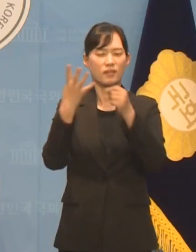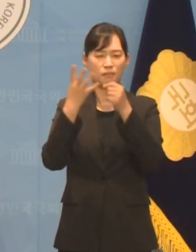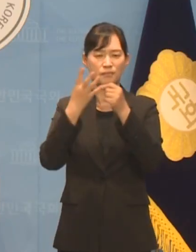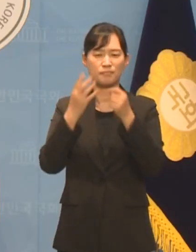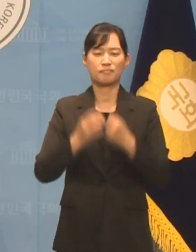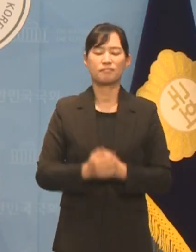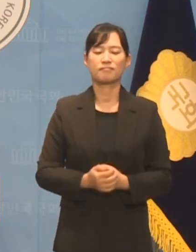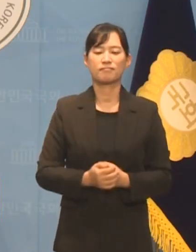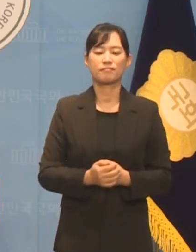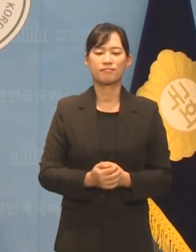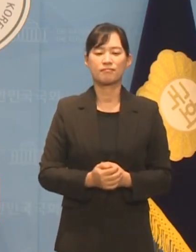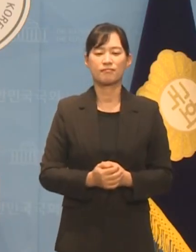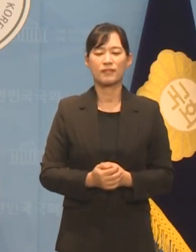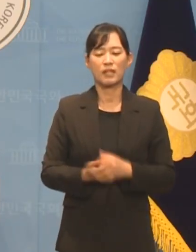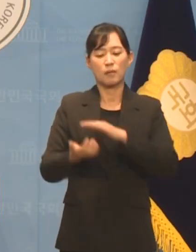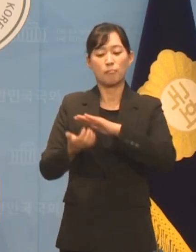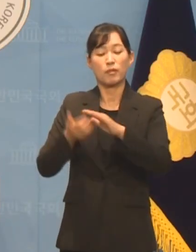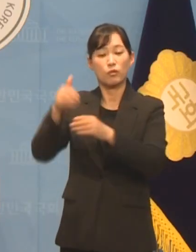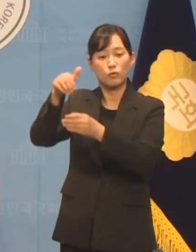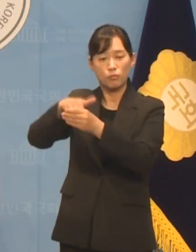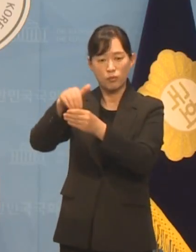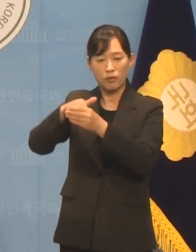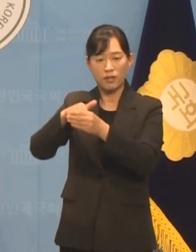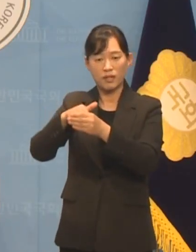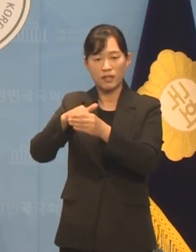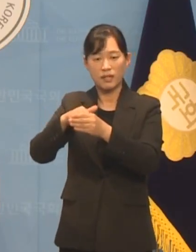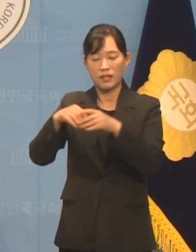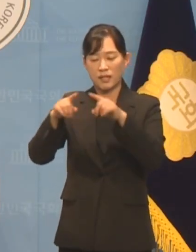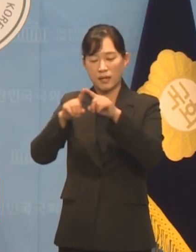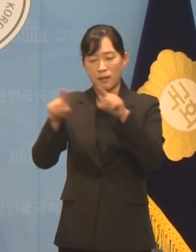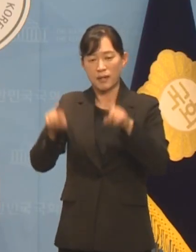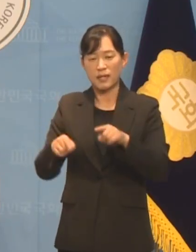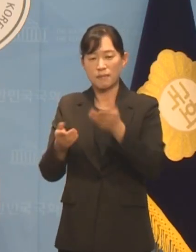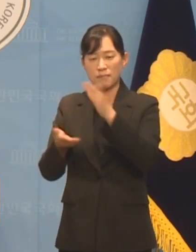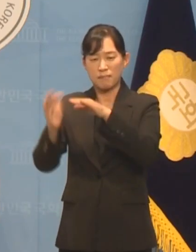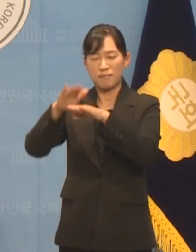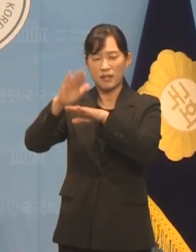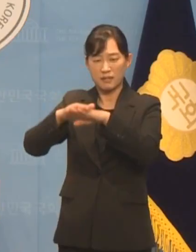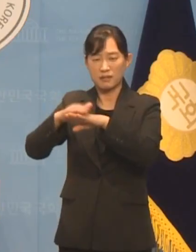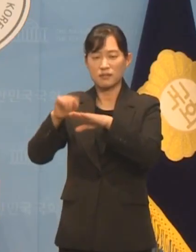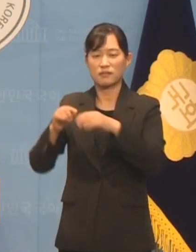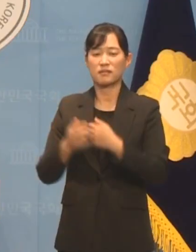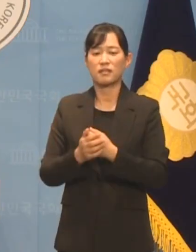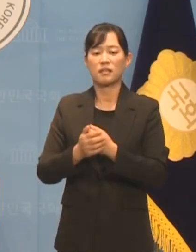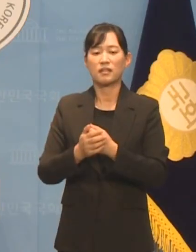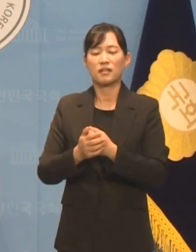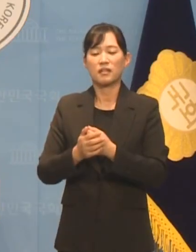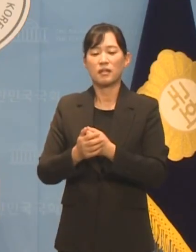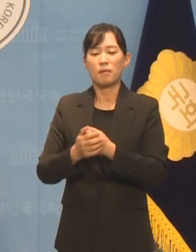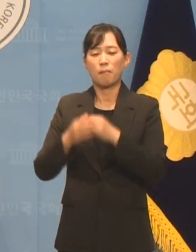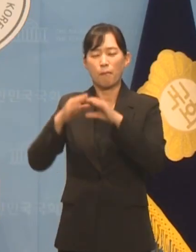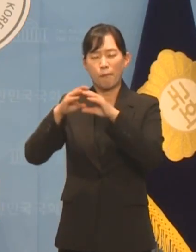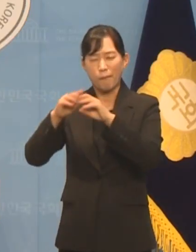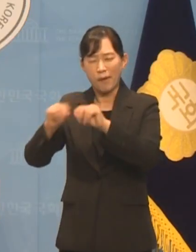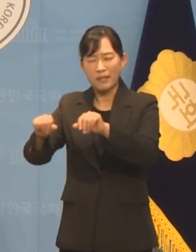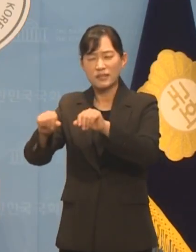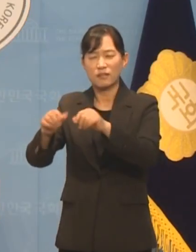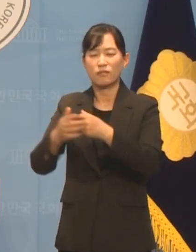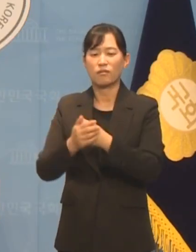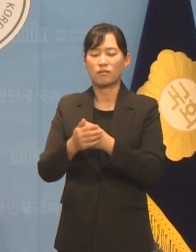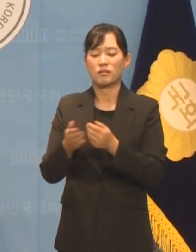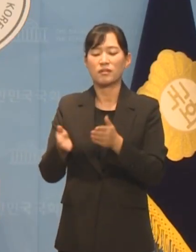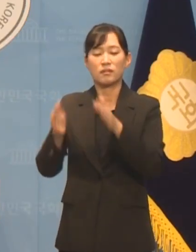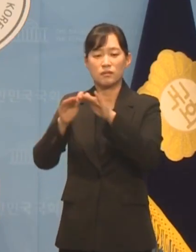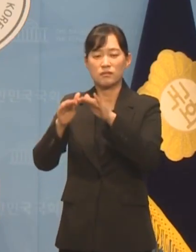번째, 사전 투표함의 봉인지는 잔류 파쇄형 봉인지를